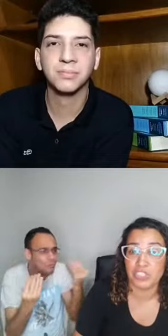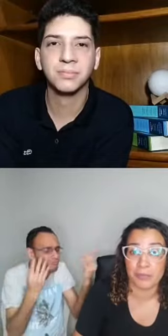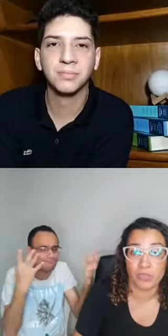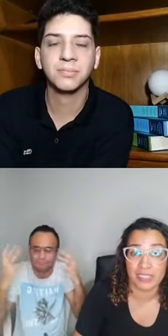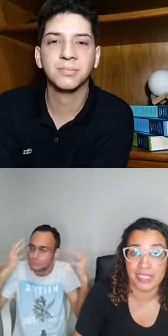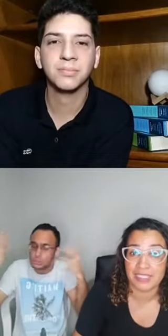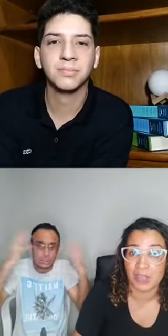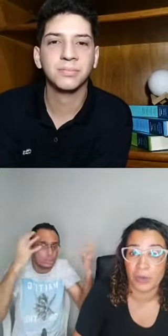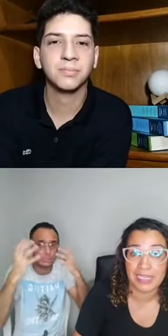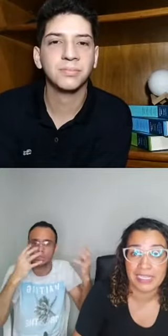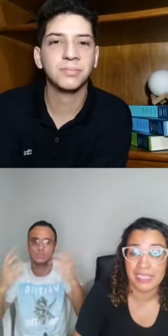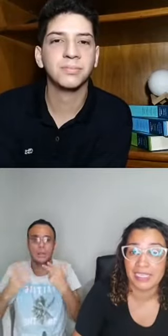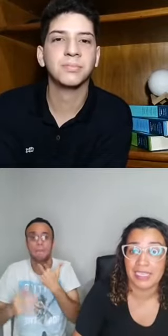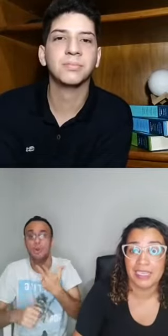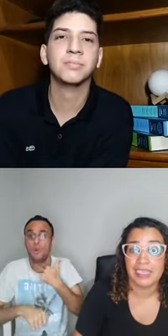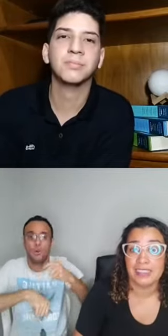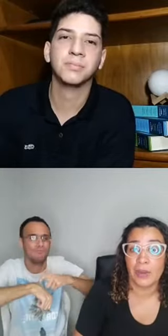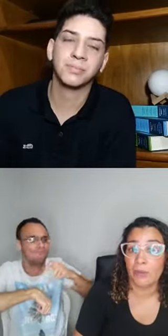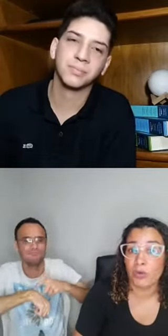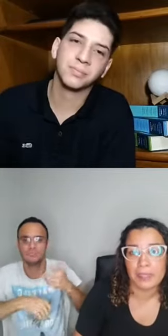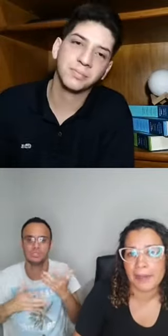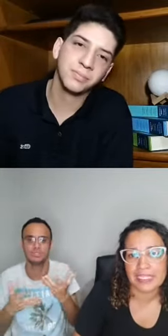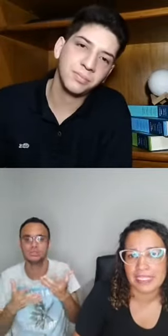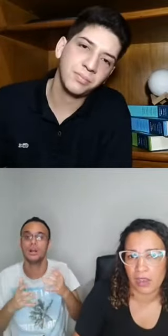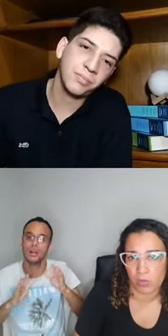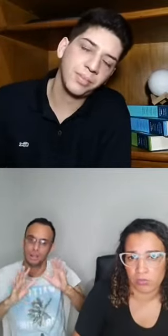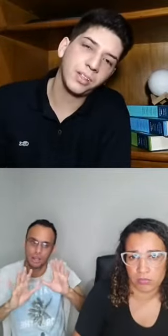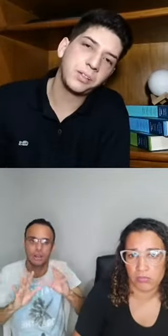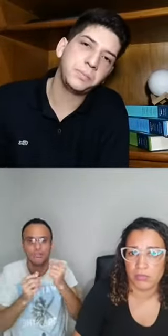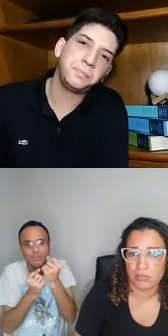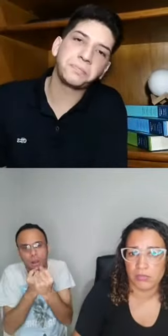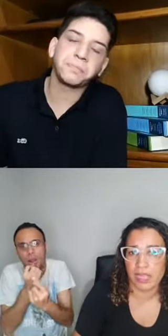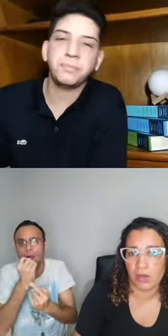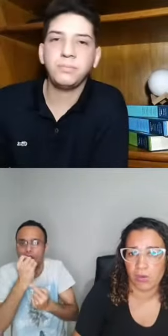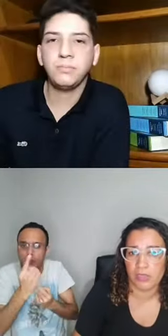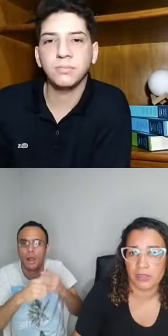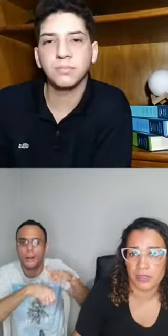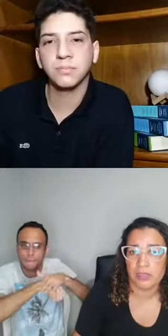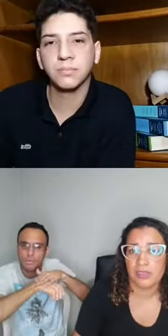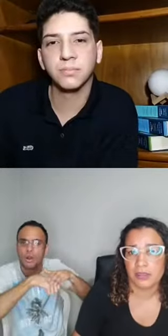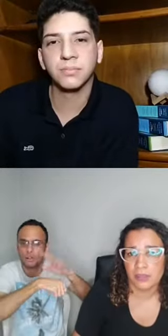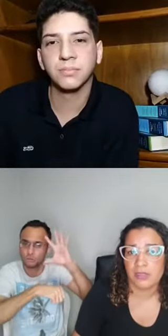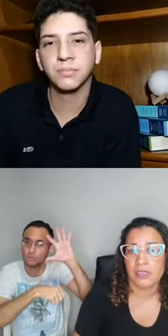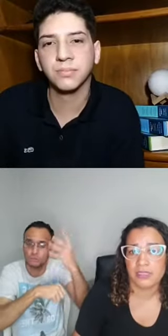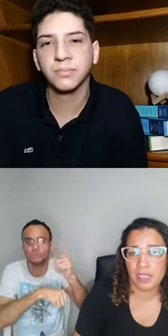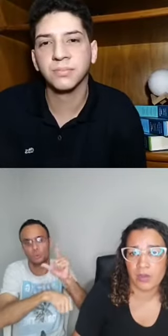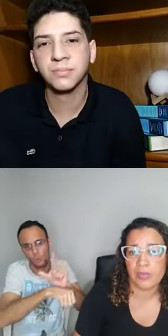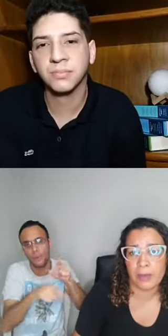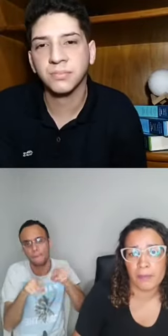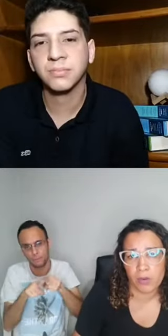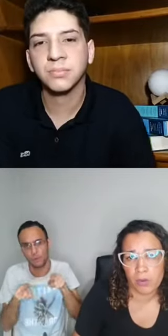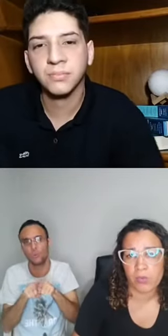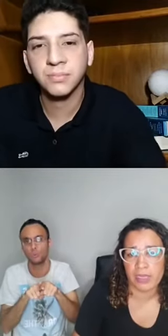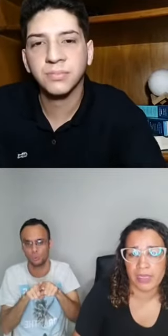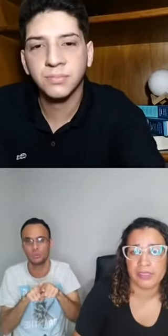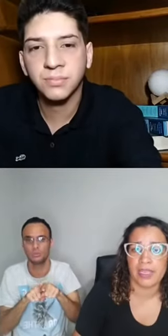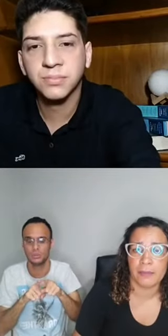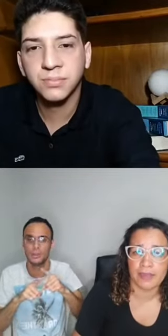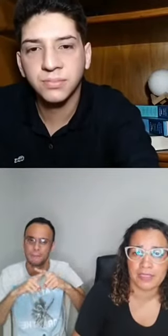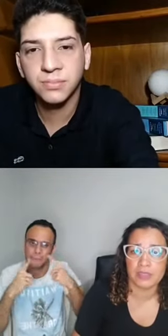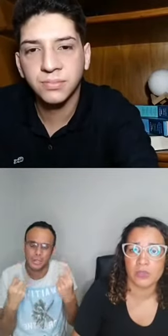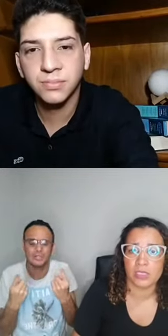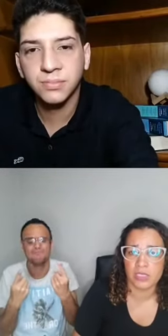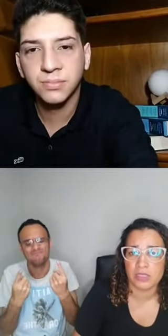gente precisa ter muita atenção ali. Então, é muita pressão na hora. Então, né, é bom, né,